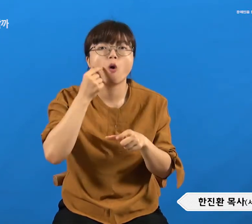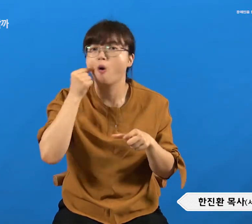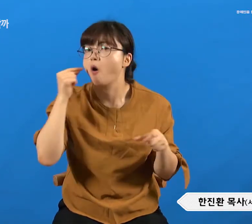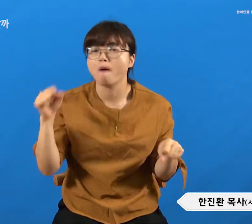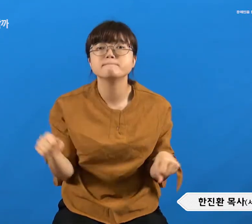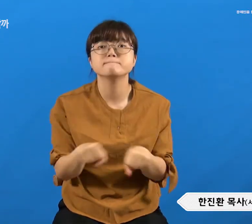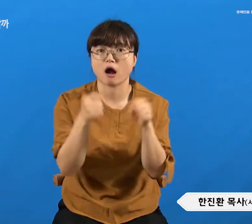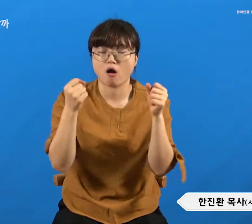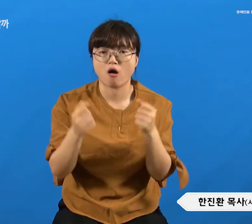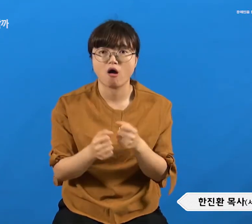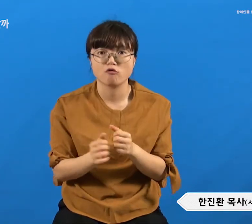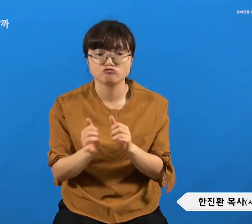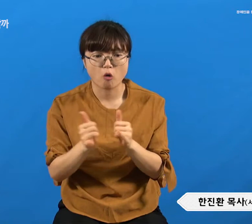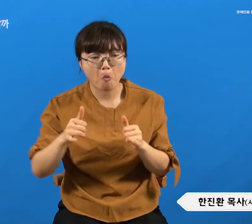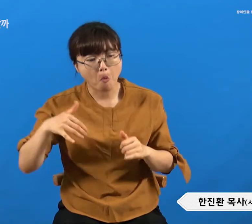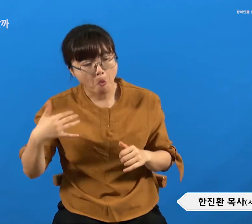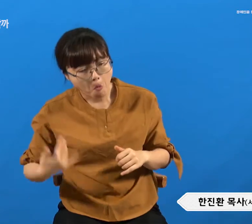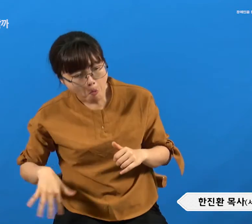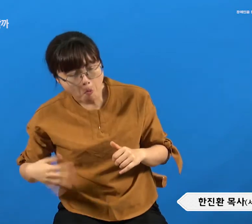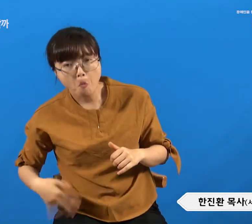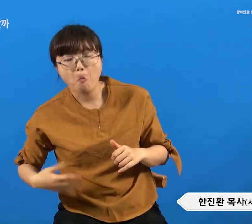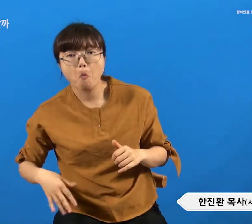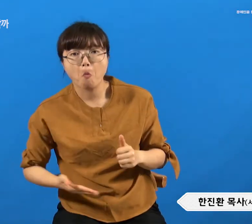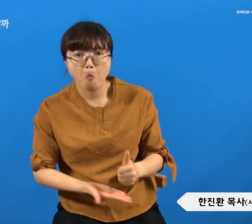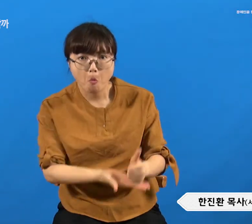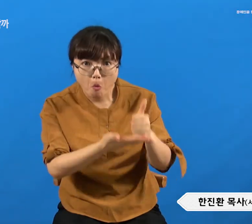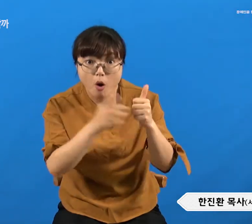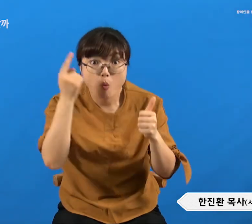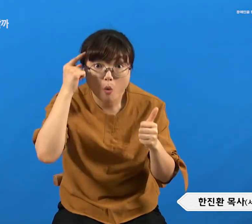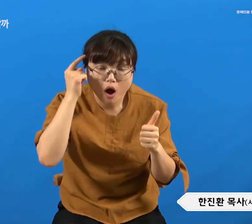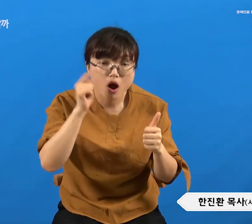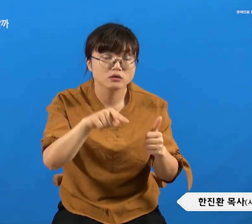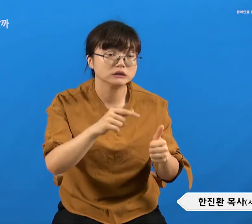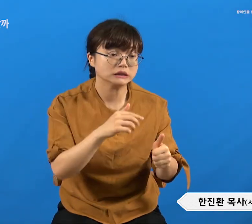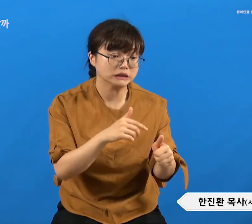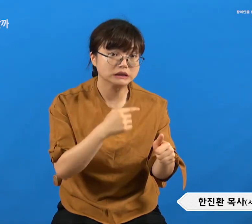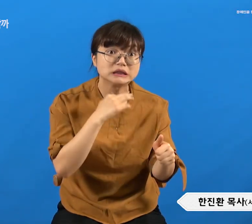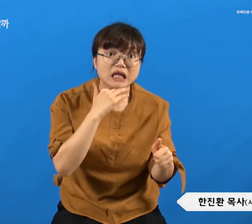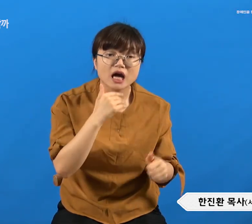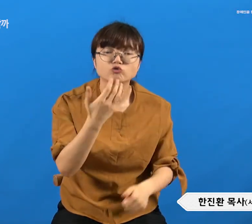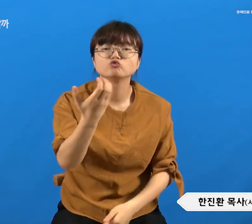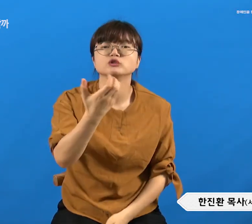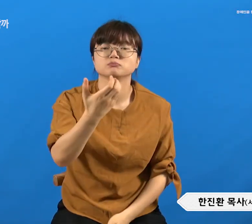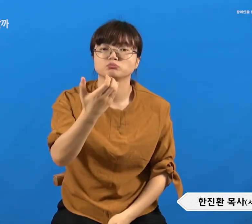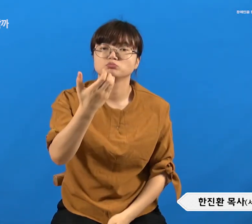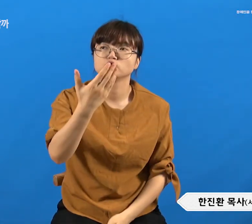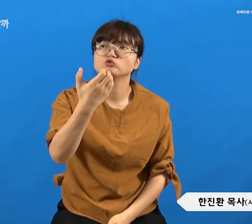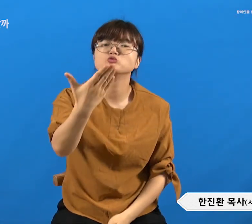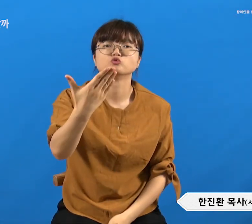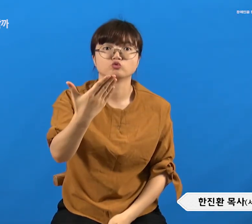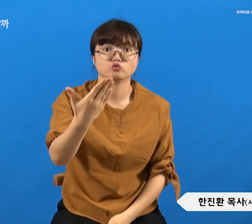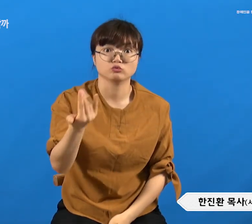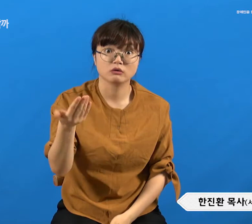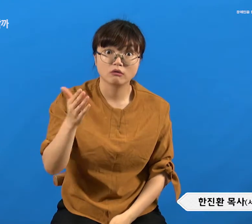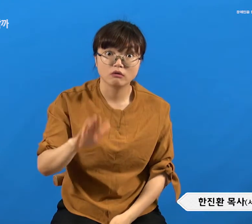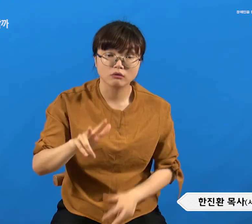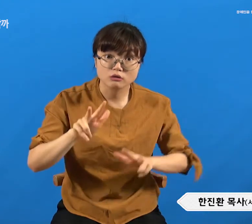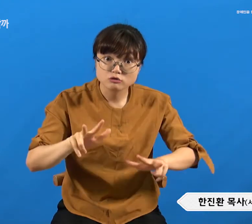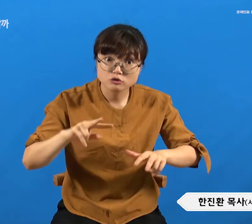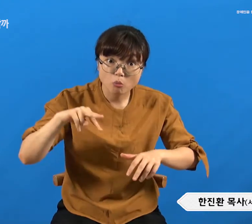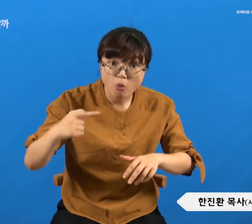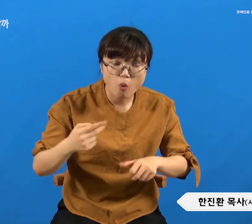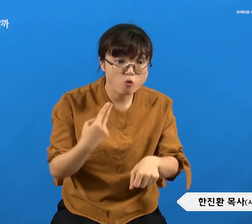새삼스럽게 사람들이 그분을 주목하는 것은 그분이 지금 나이가 99세입니다. 그런데도